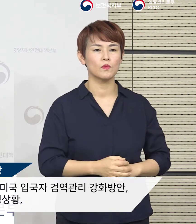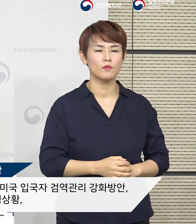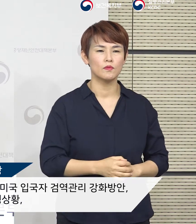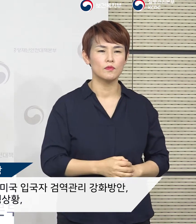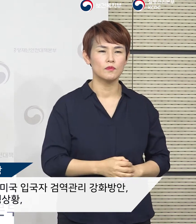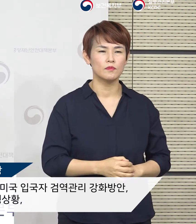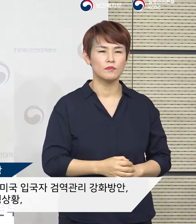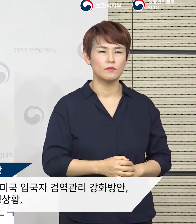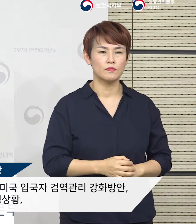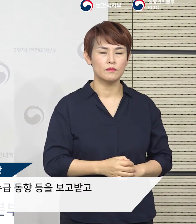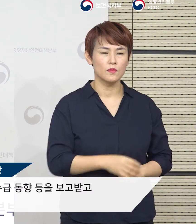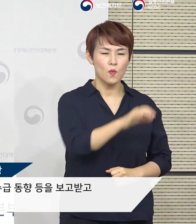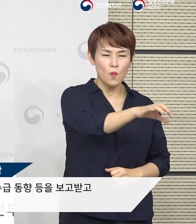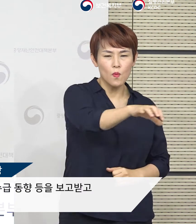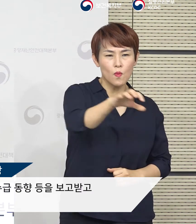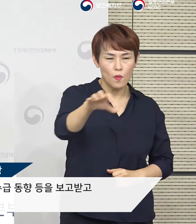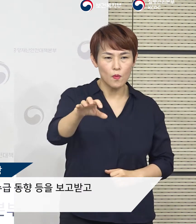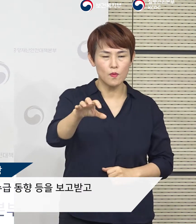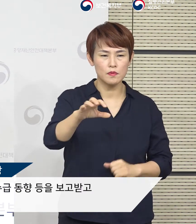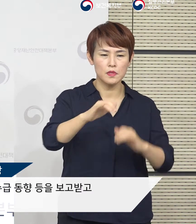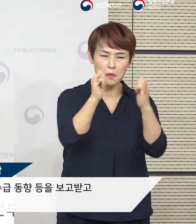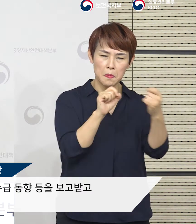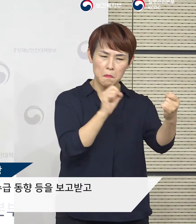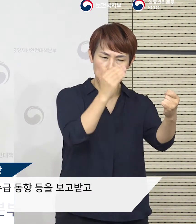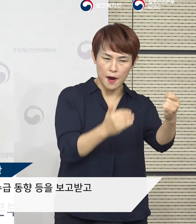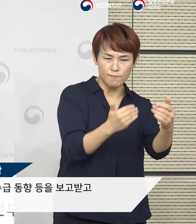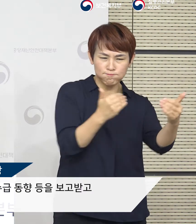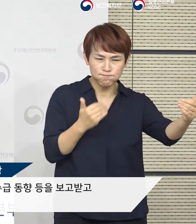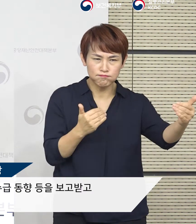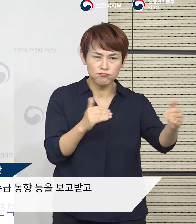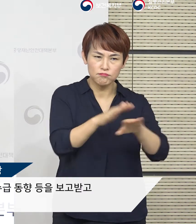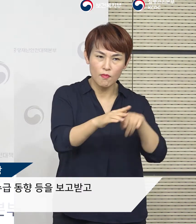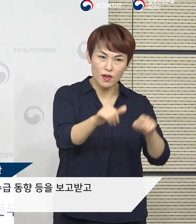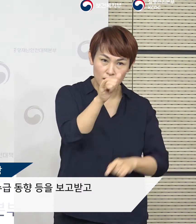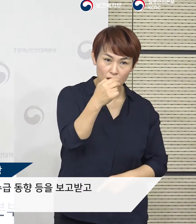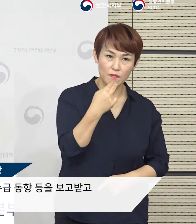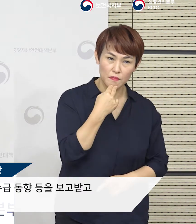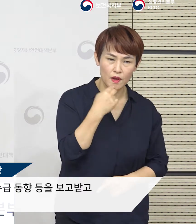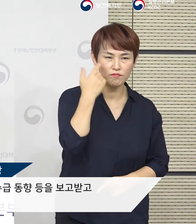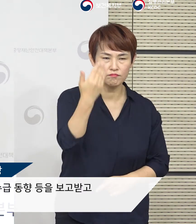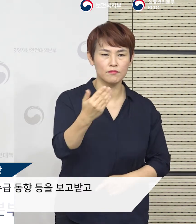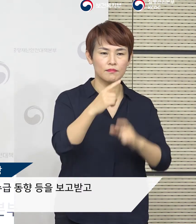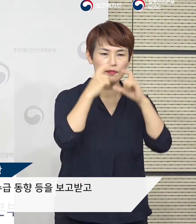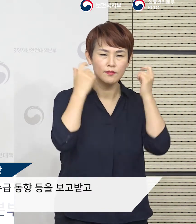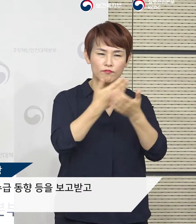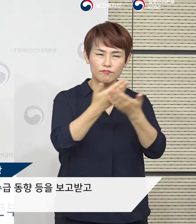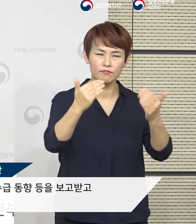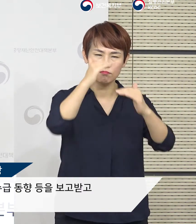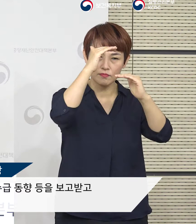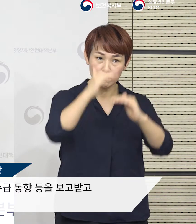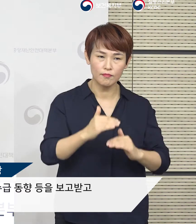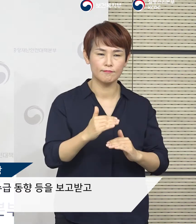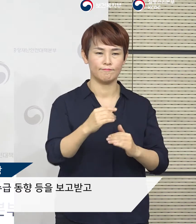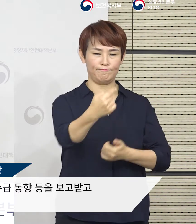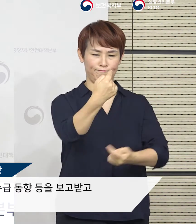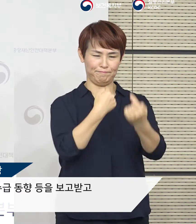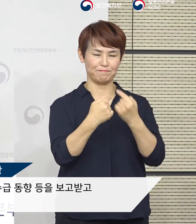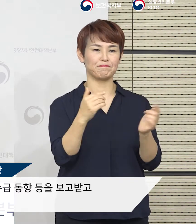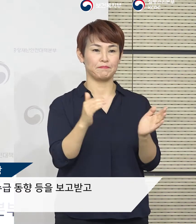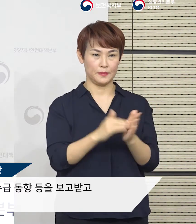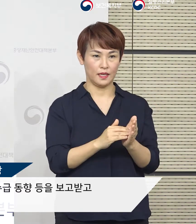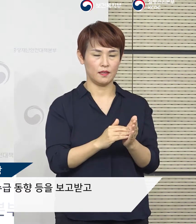사회적 거리두기 이행 상황, 유흥시설 사회적 거리두기 이행 상황, 마스크 수급 동향 등을